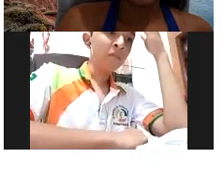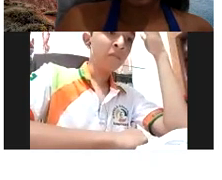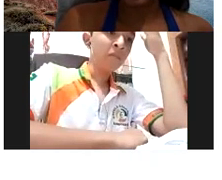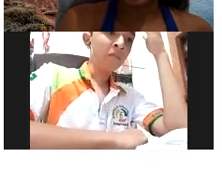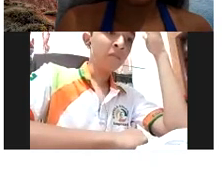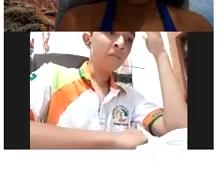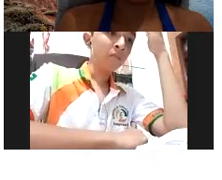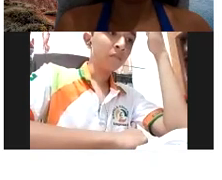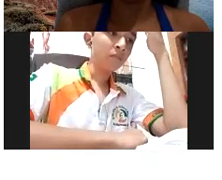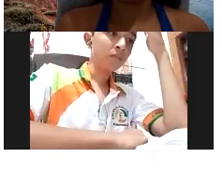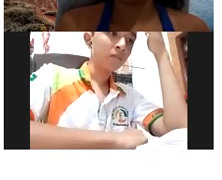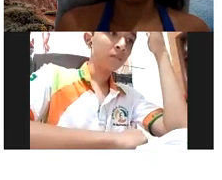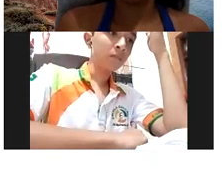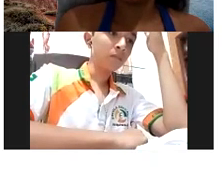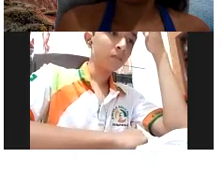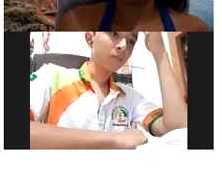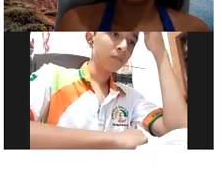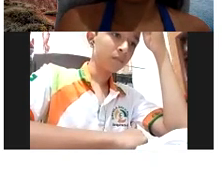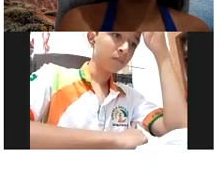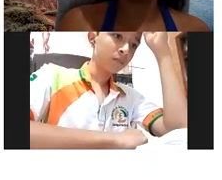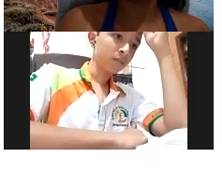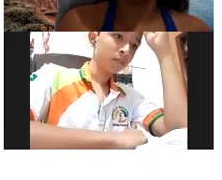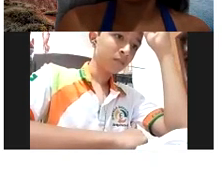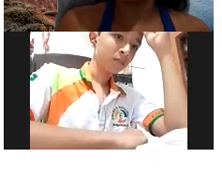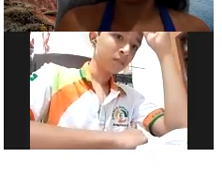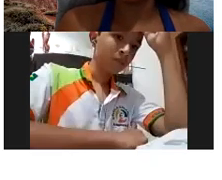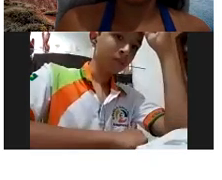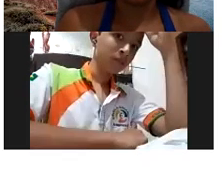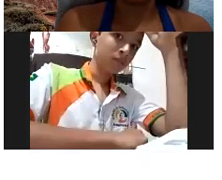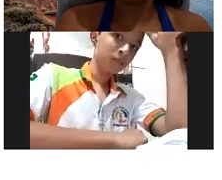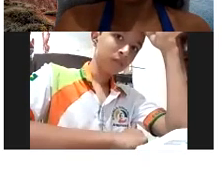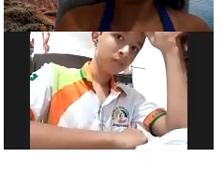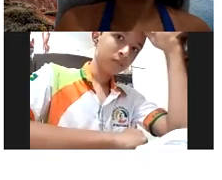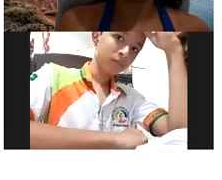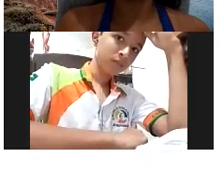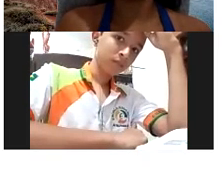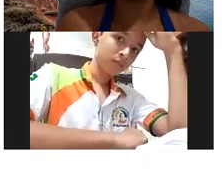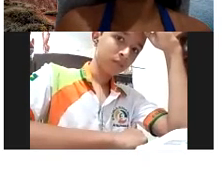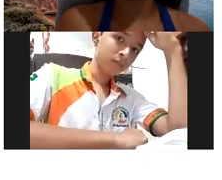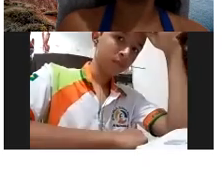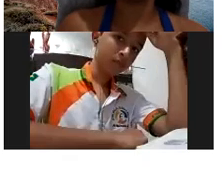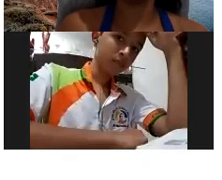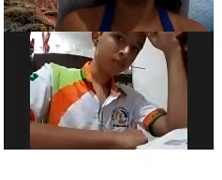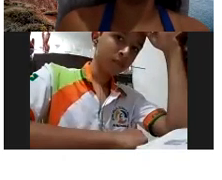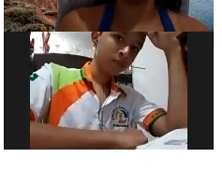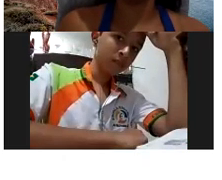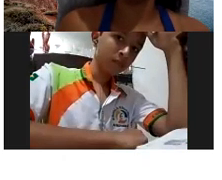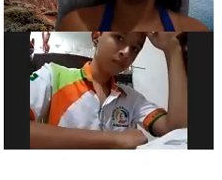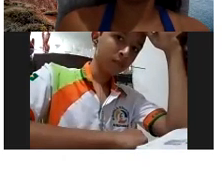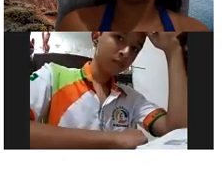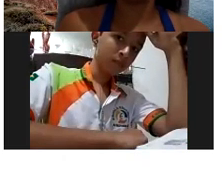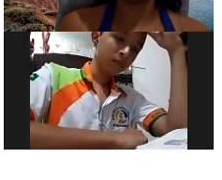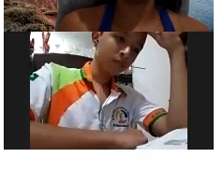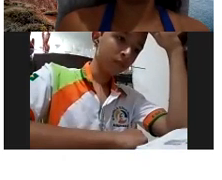e jogar mas o 2 Tá certo